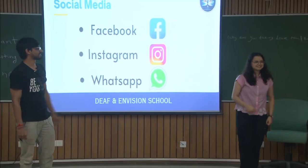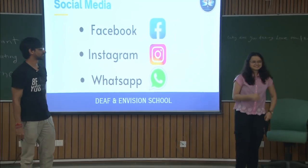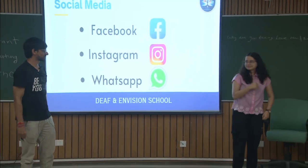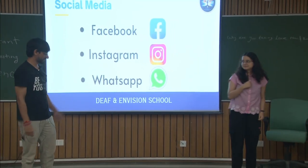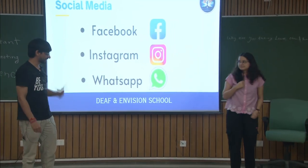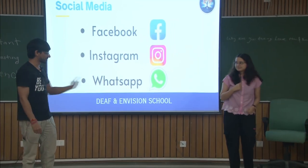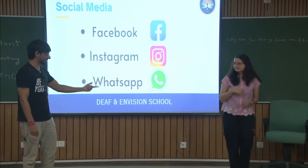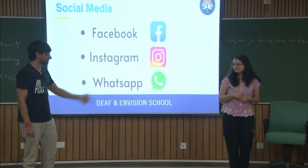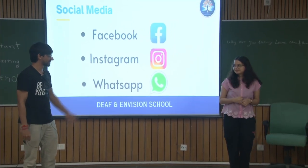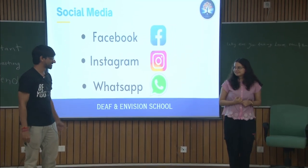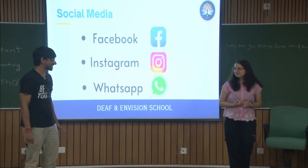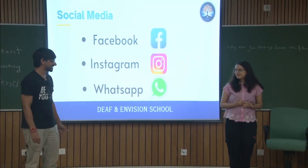आंसर तो मैं दूंगा ना आपको.